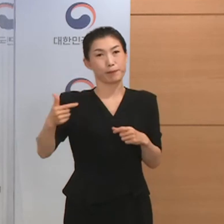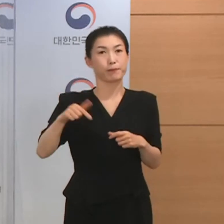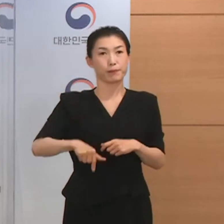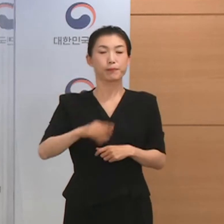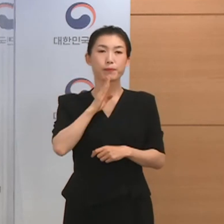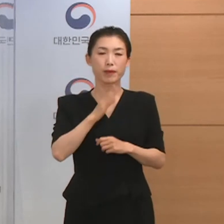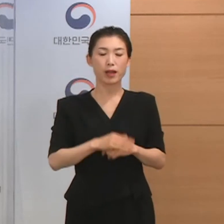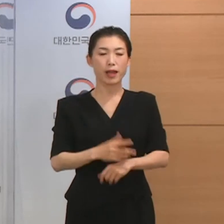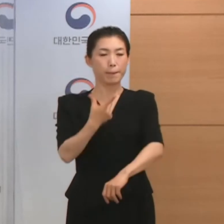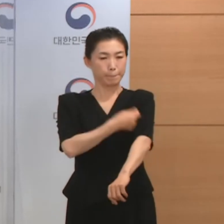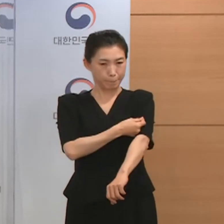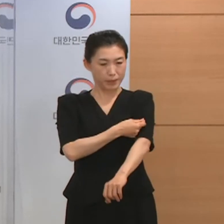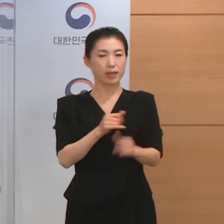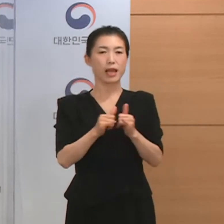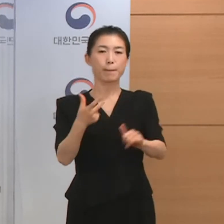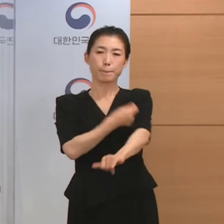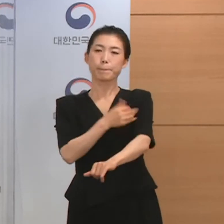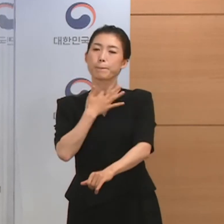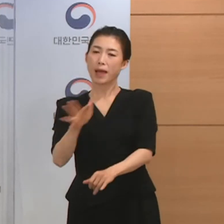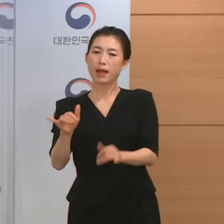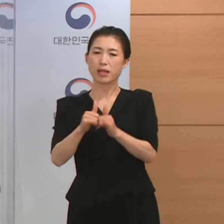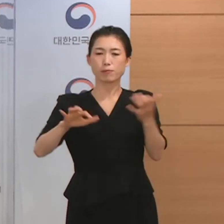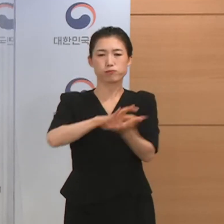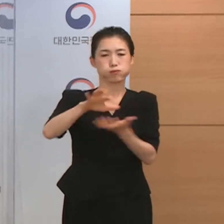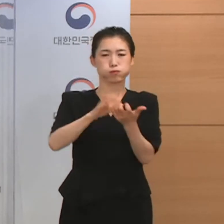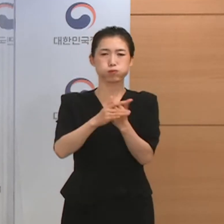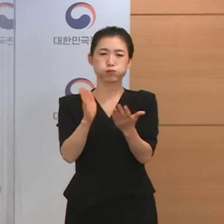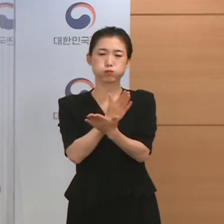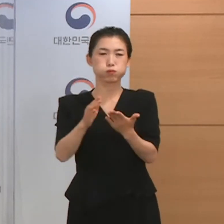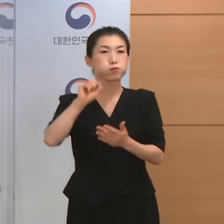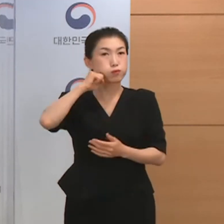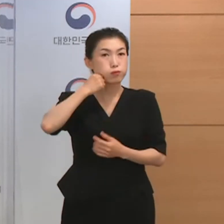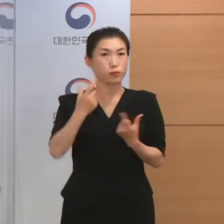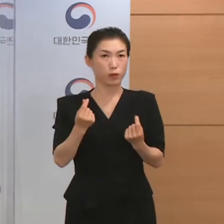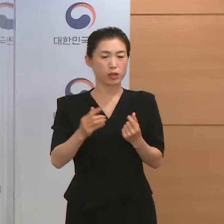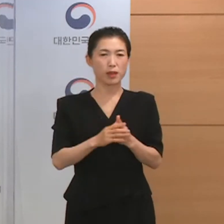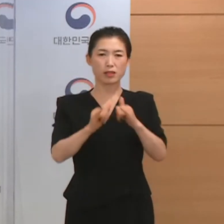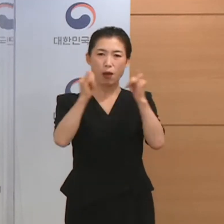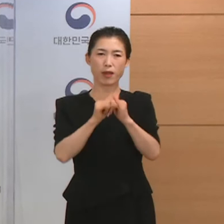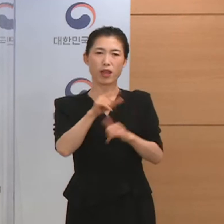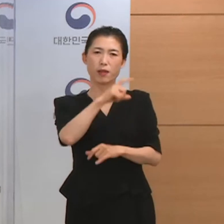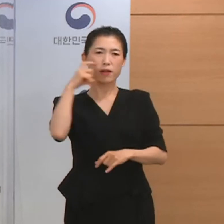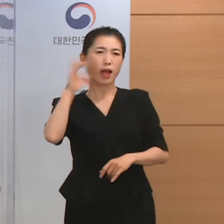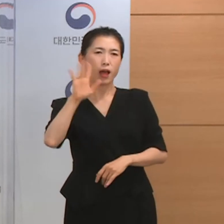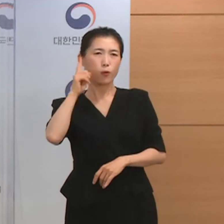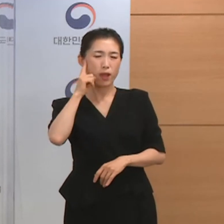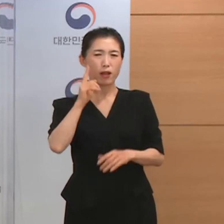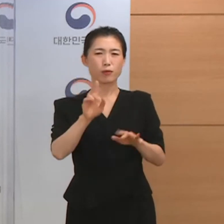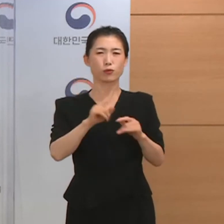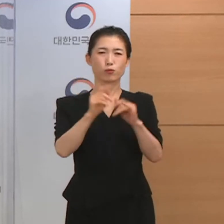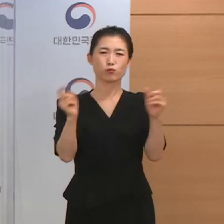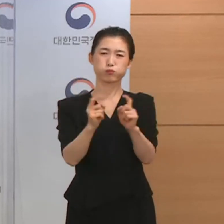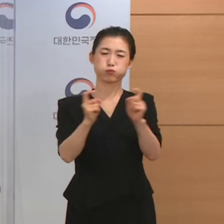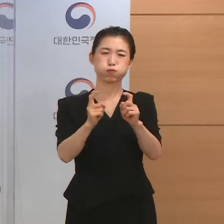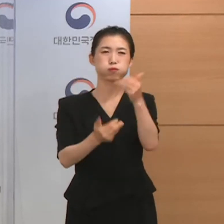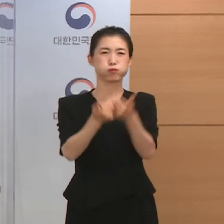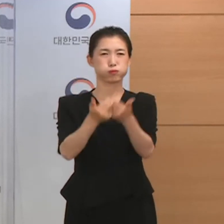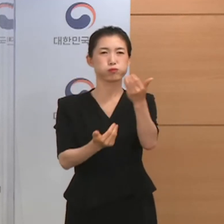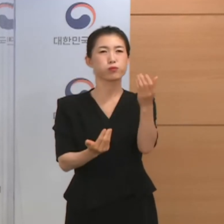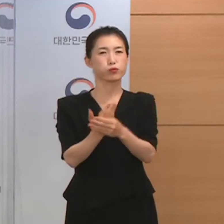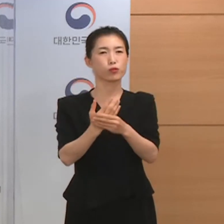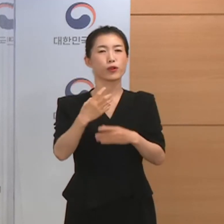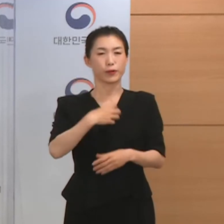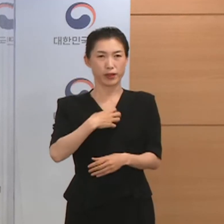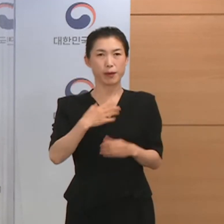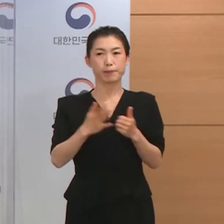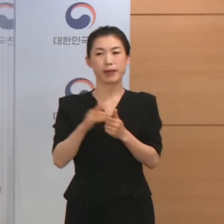접종자와 비접종자가 쉽게 구분이 안 되는 상황에서 사회적 갈등이 발생할 가능성에 대해선 어떻게 판단하고